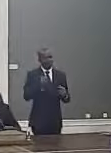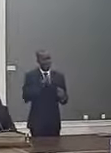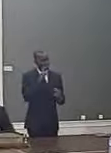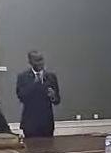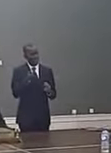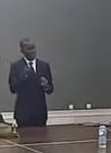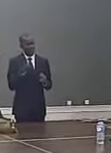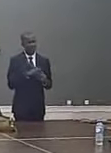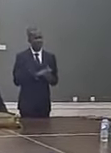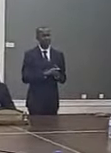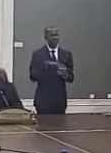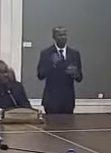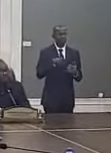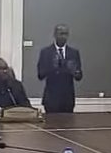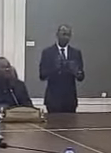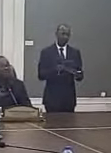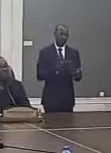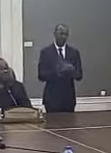Nathan,